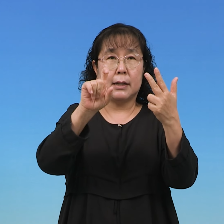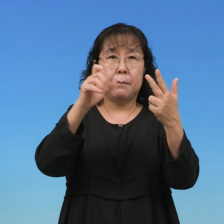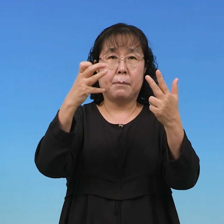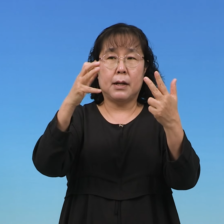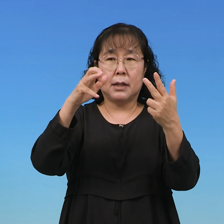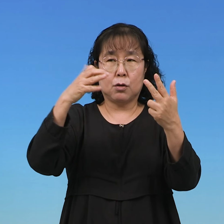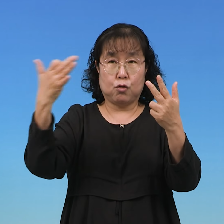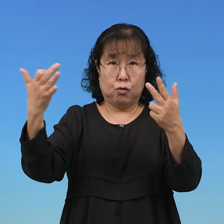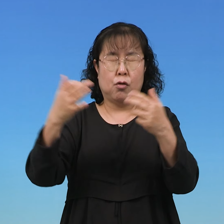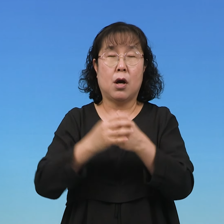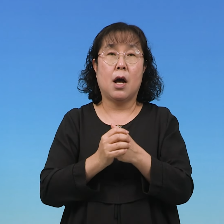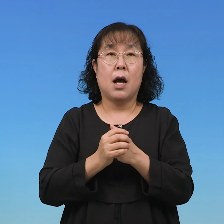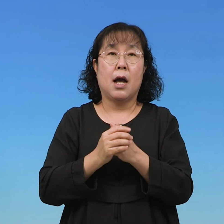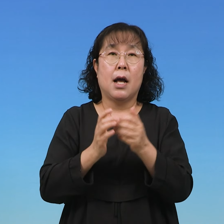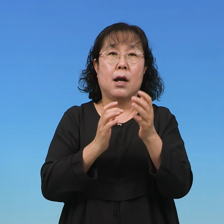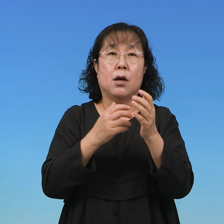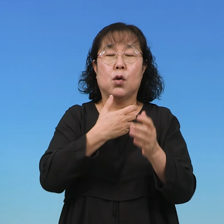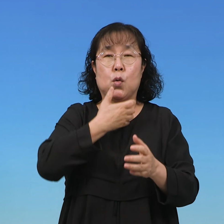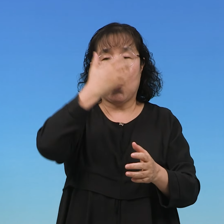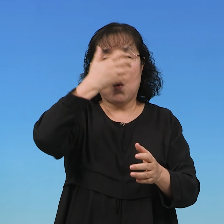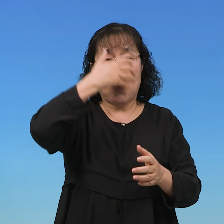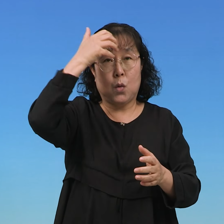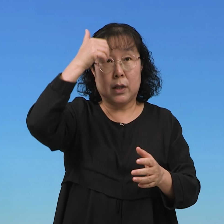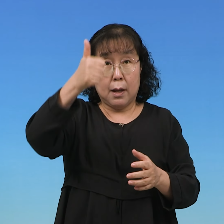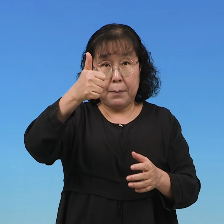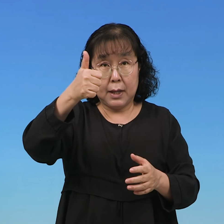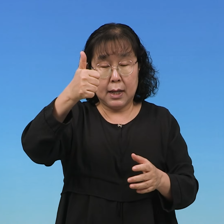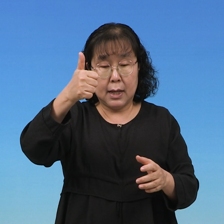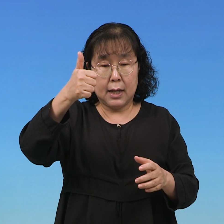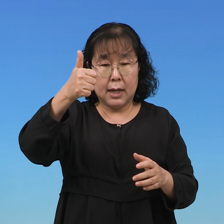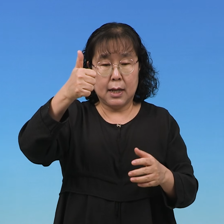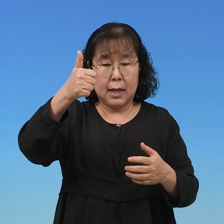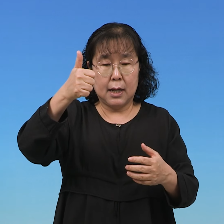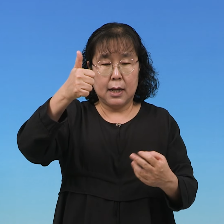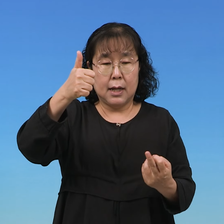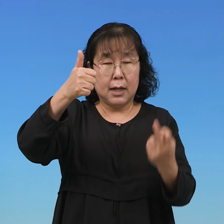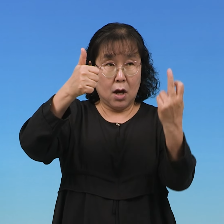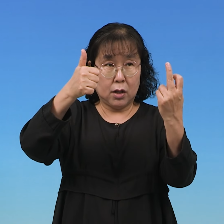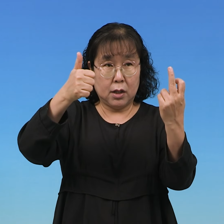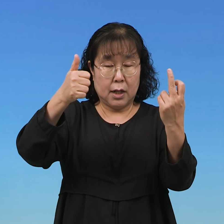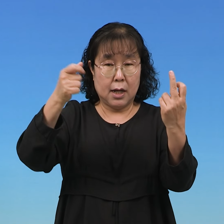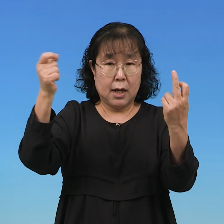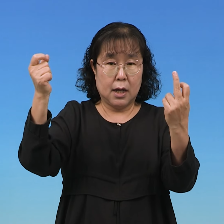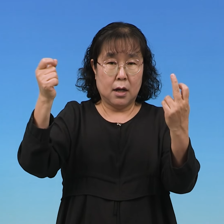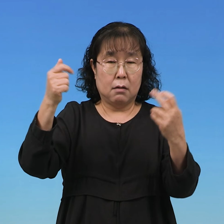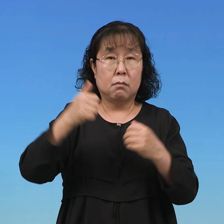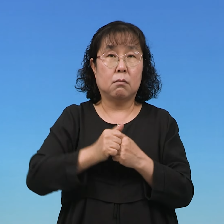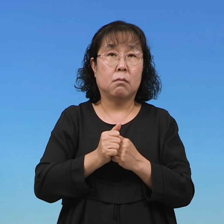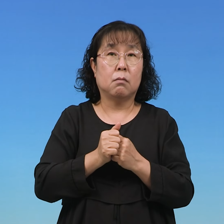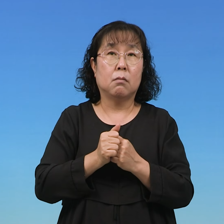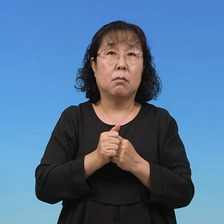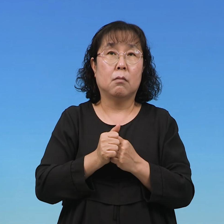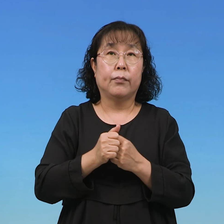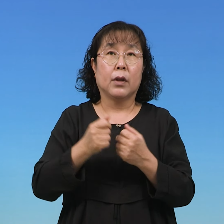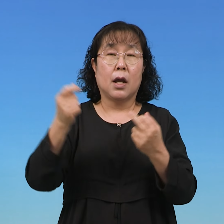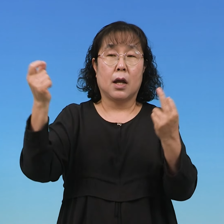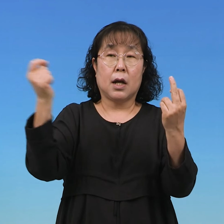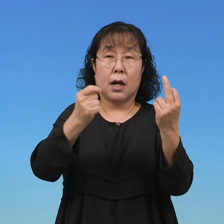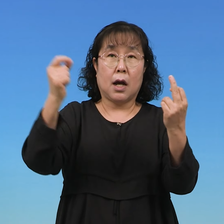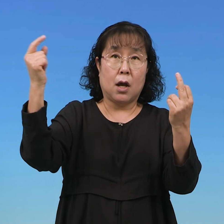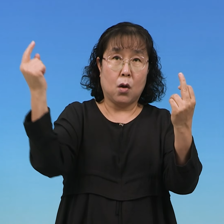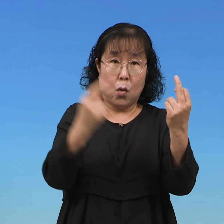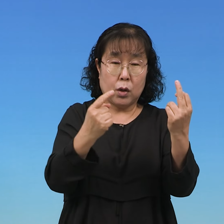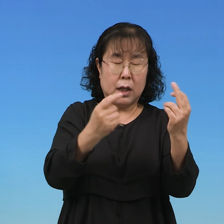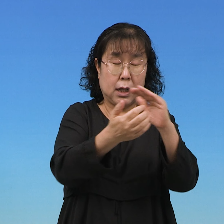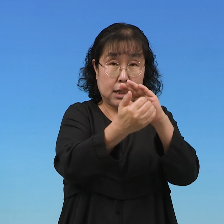19절입니다. 요셉이 그들에게 가까이 오기 전에 그들이 요셉을 멀리서 보고 죽이기를 꾀하여 서로